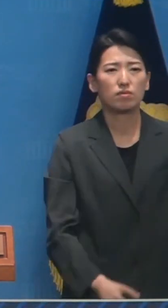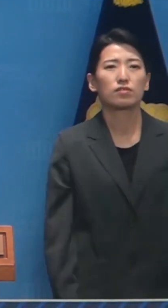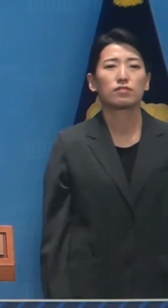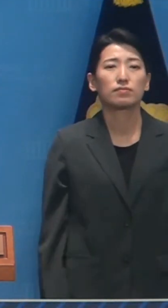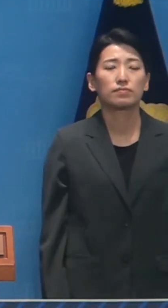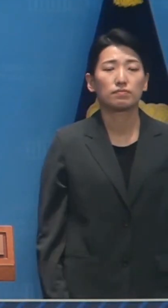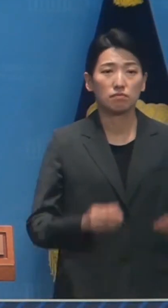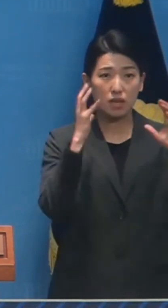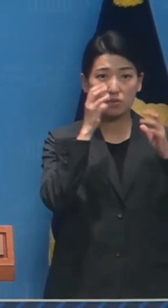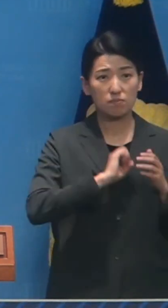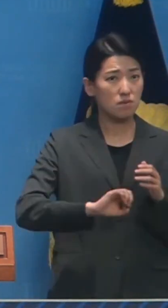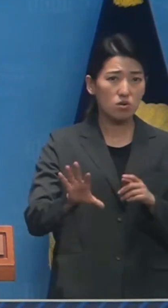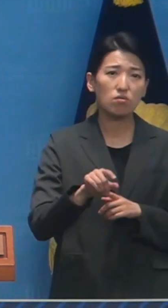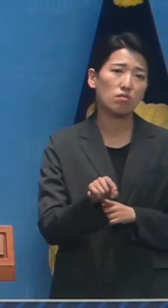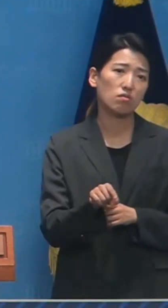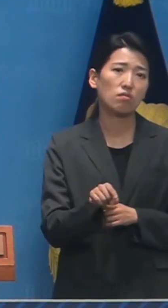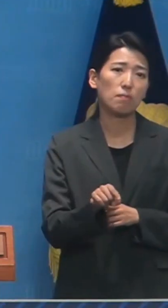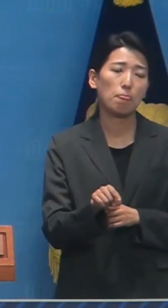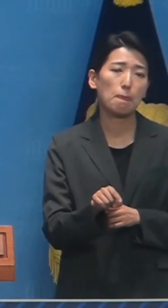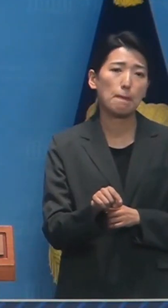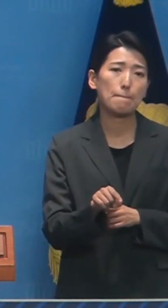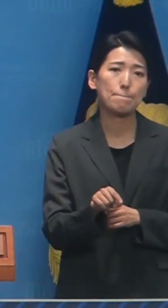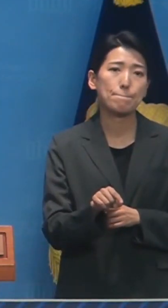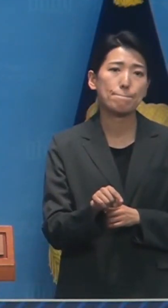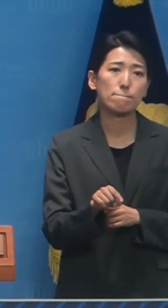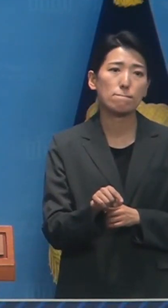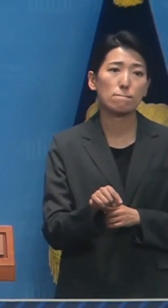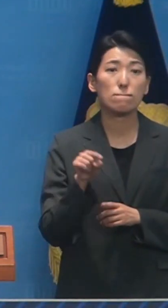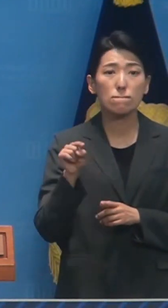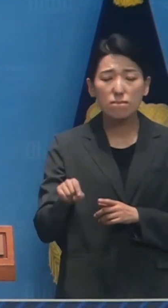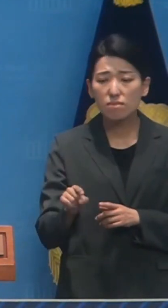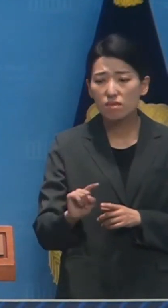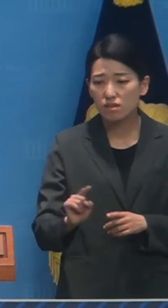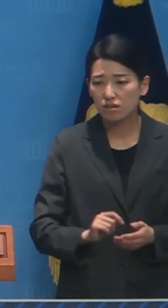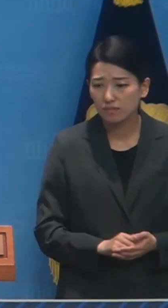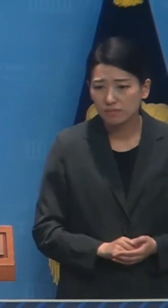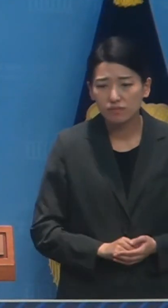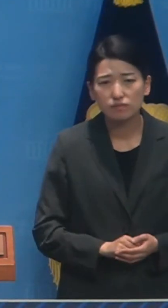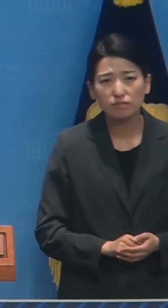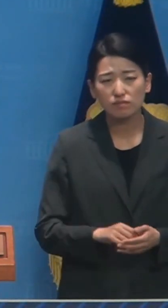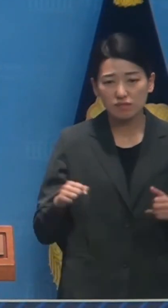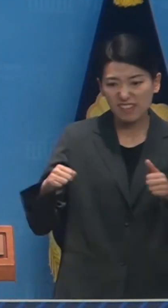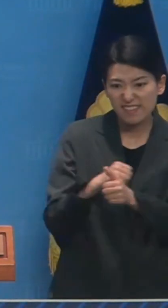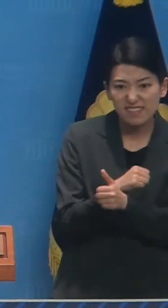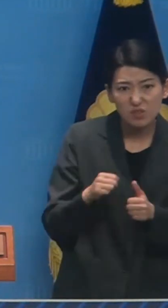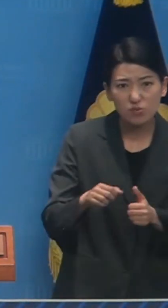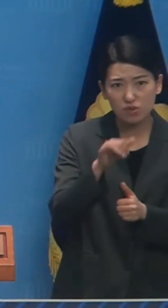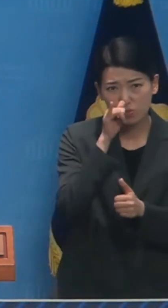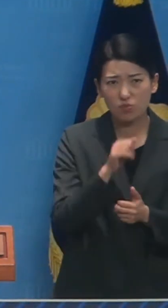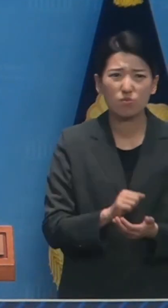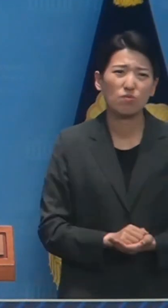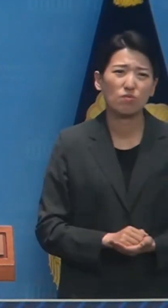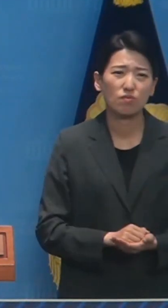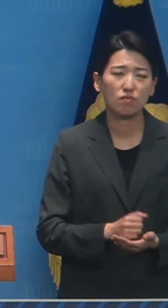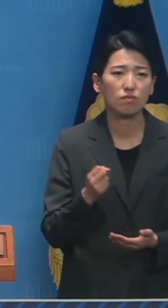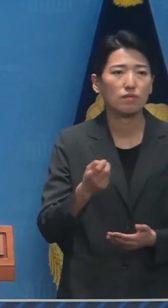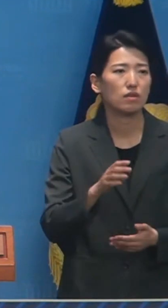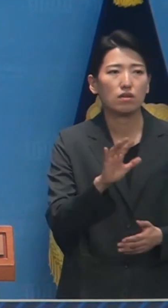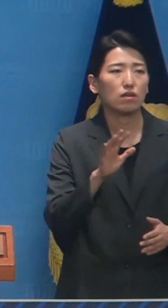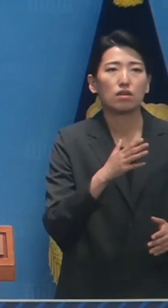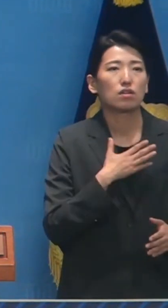아동 유기로부터 생애 주기에 걸쳐서 악취, 학대를 넘어 조기